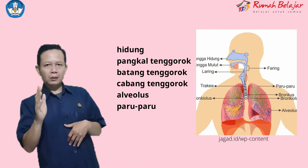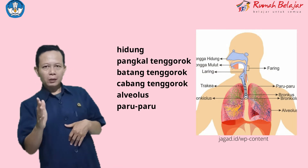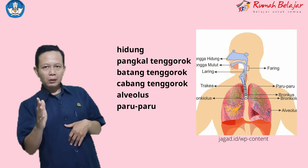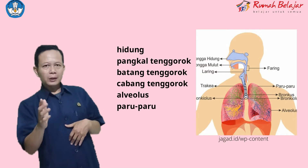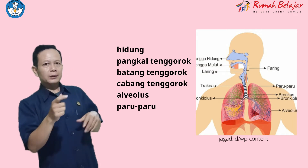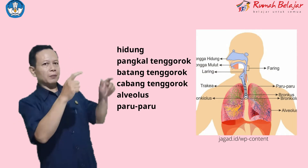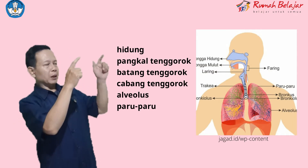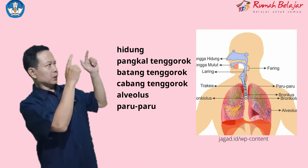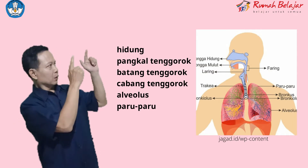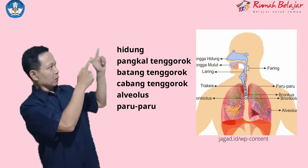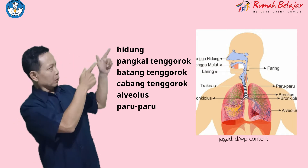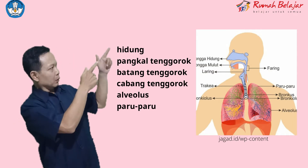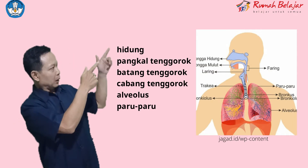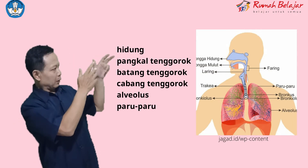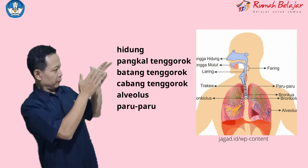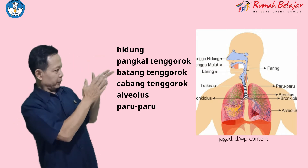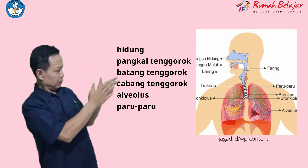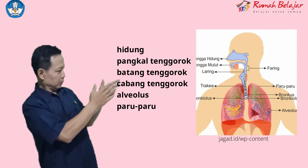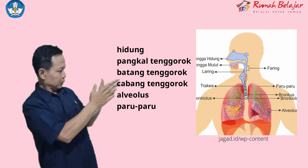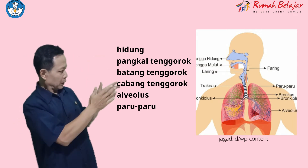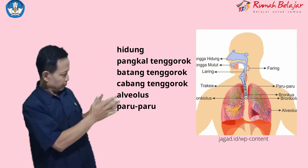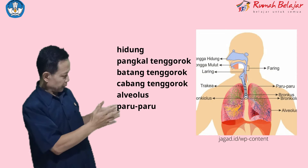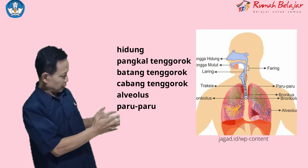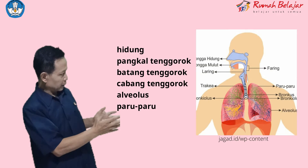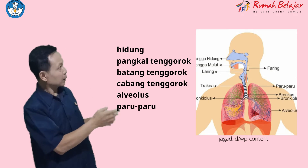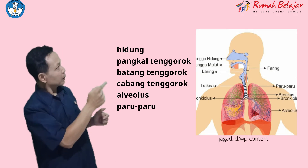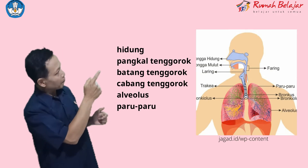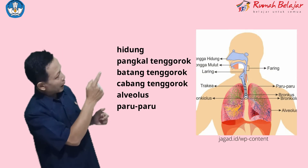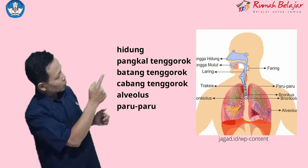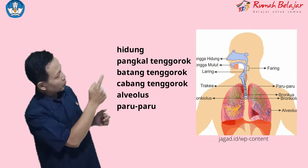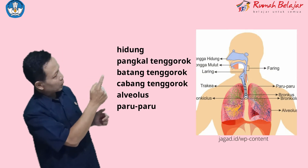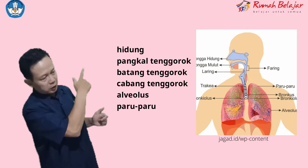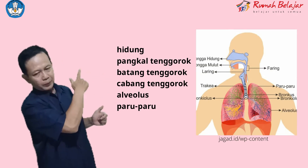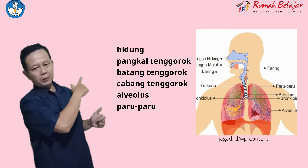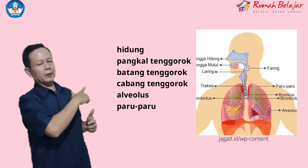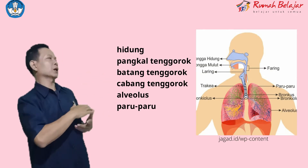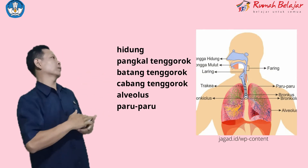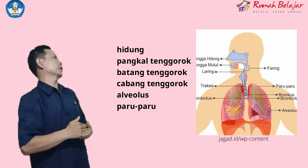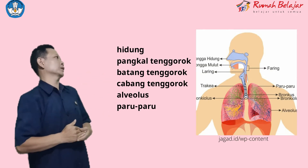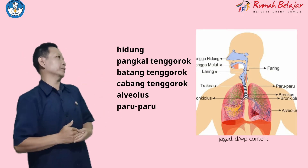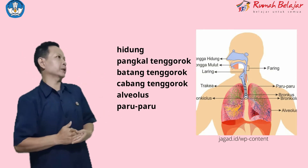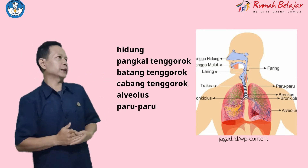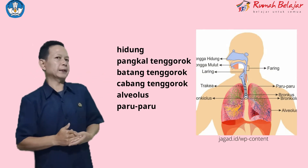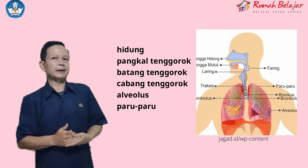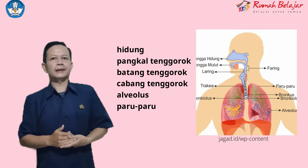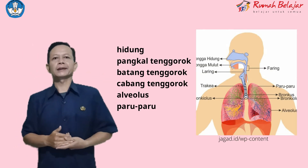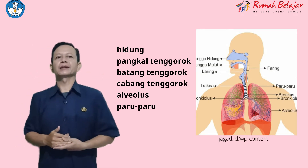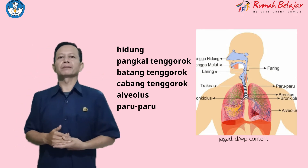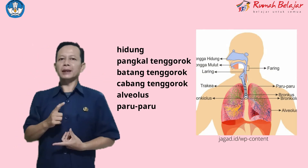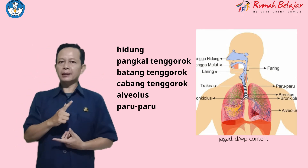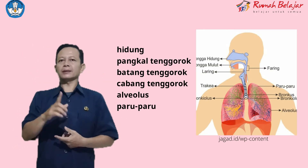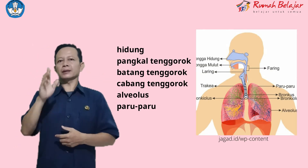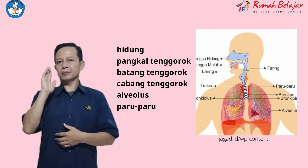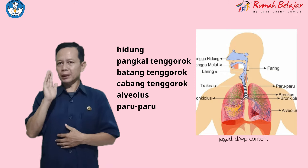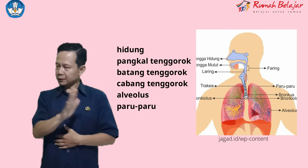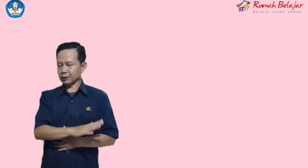batang tenggorok, cabang tenggorok, alveolus, sampai di akhirnya paru-paru seperti pada gambar skema ini.